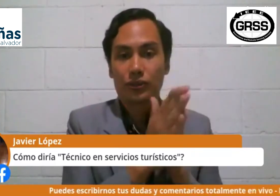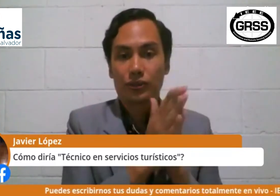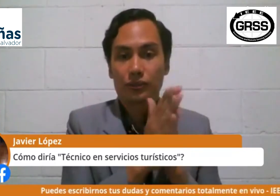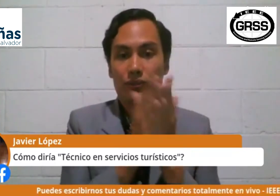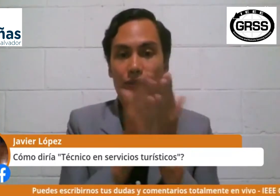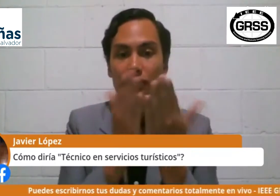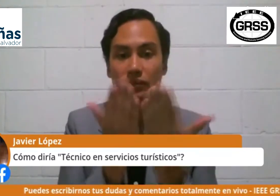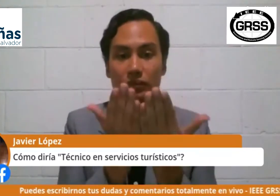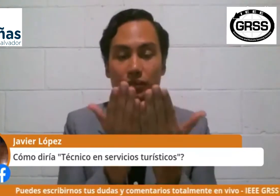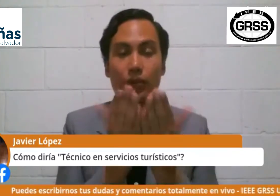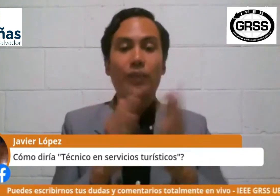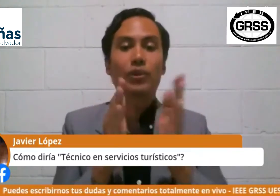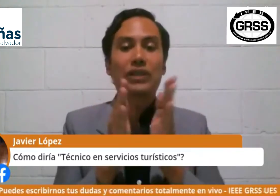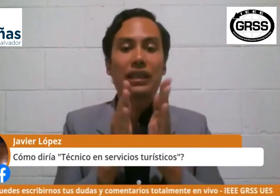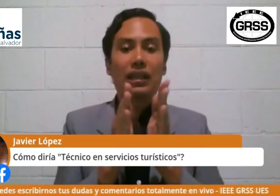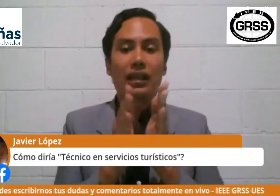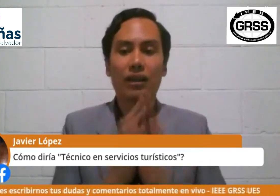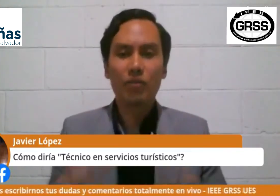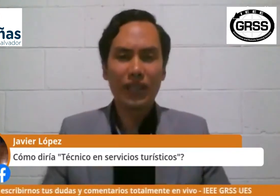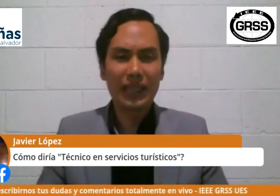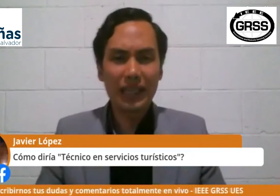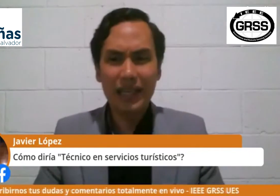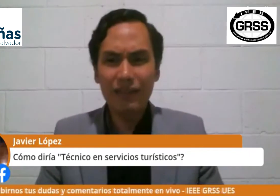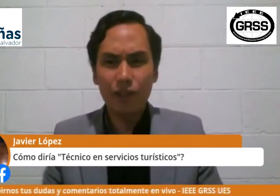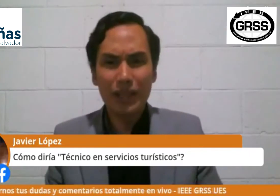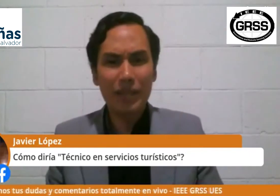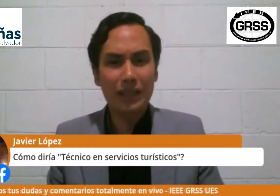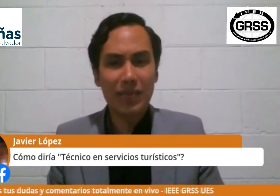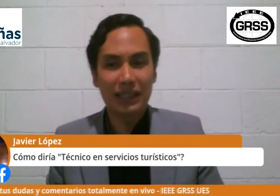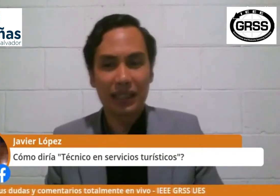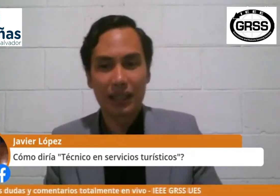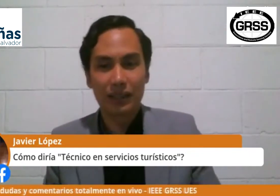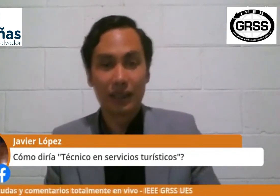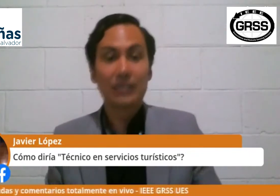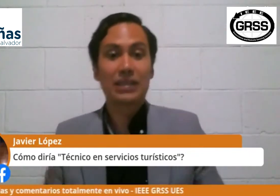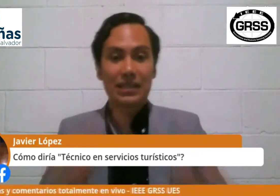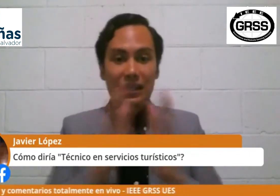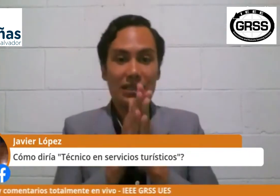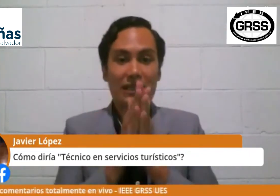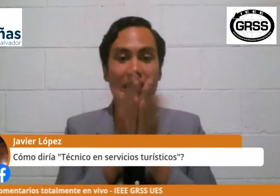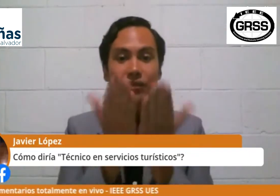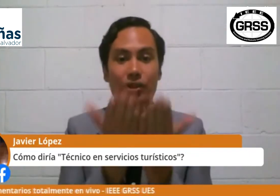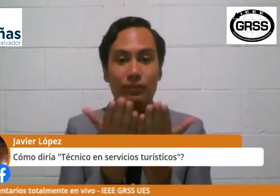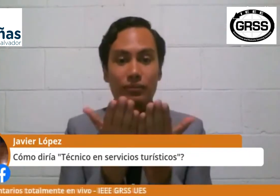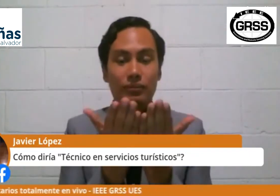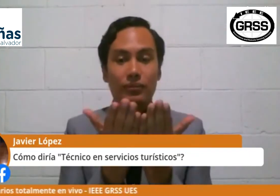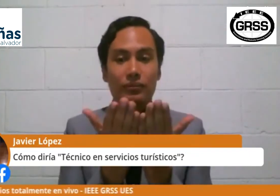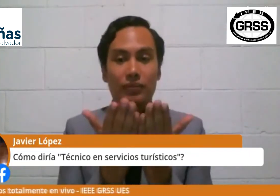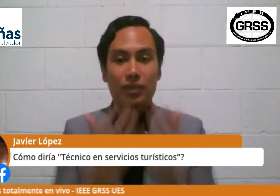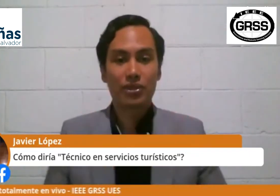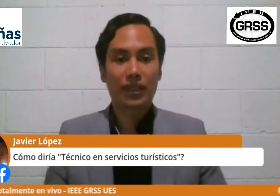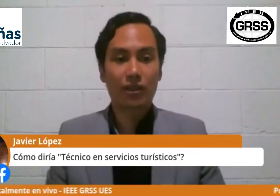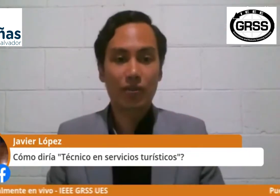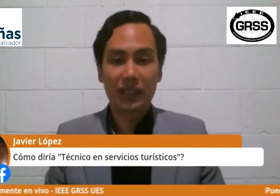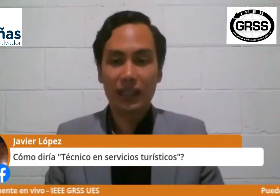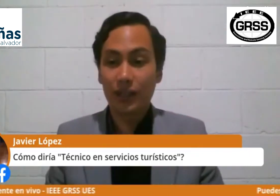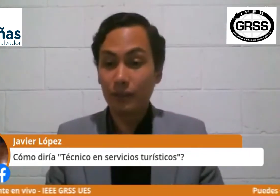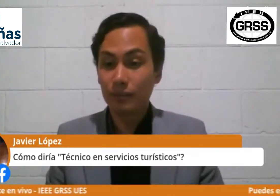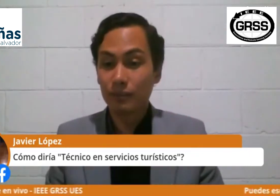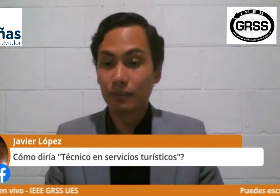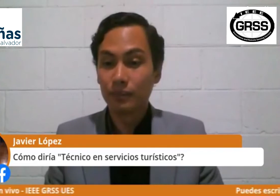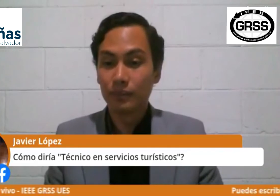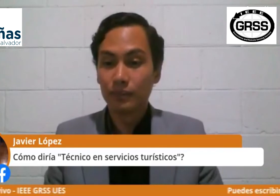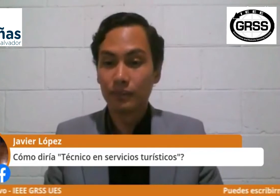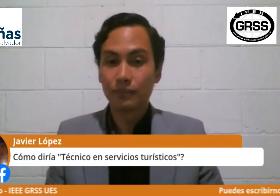libros. Por ejemplo, sería, ¿cómo dirían? Libro de matemática. Si este es libro, y posteriormente